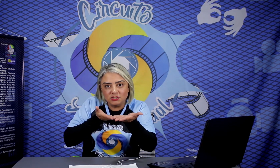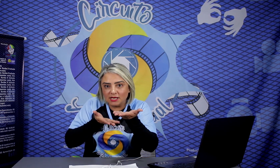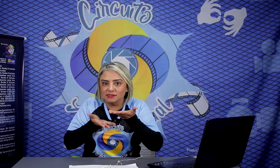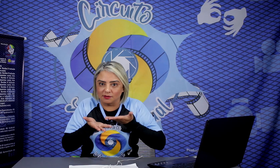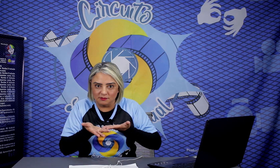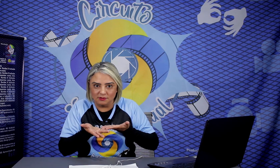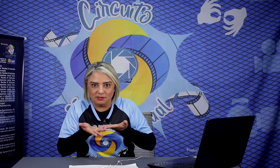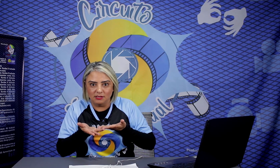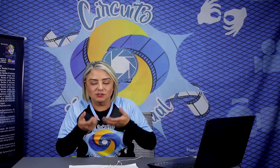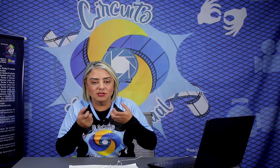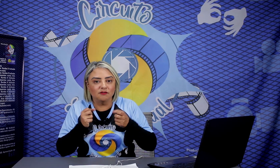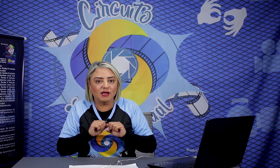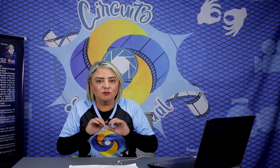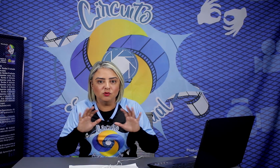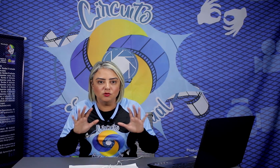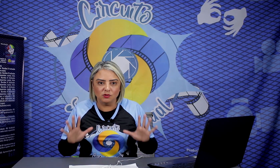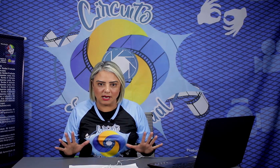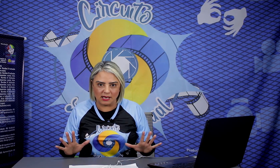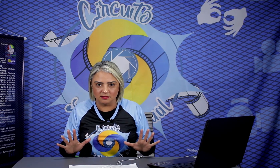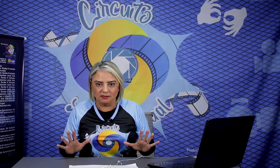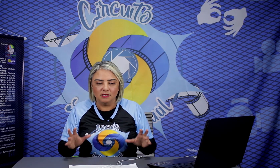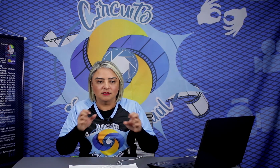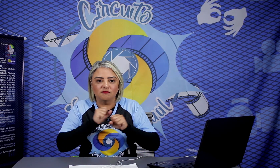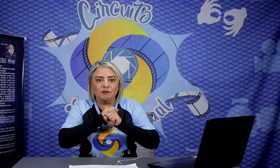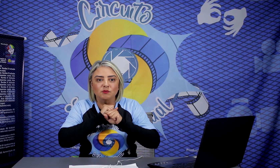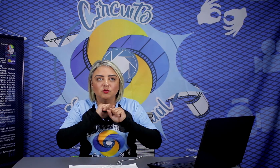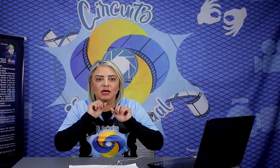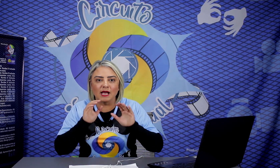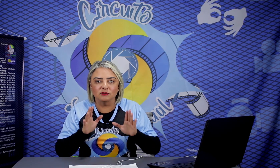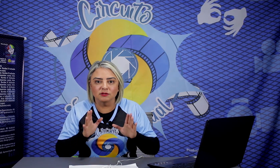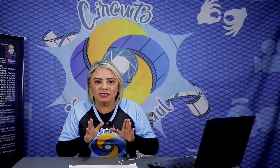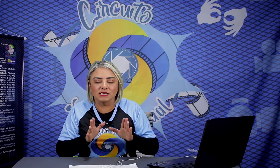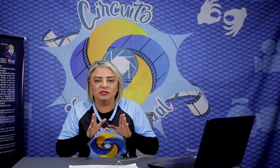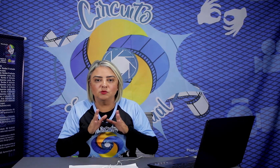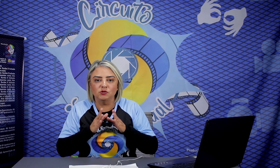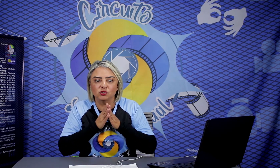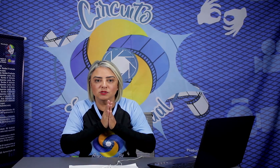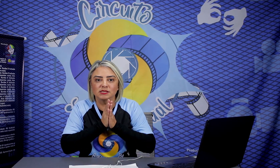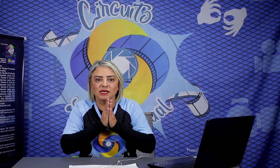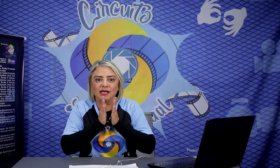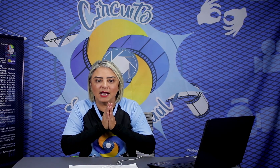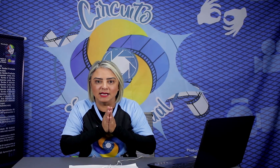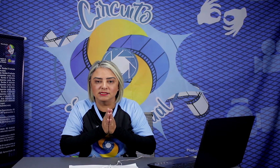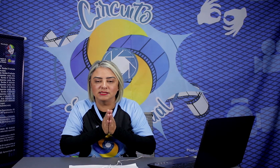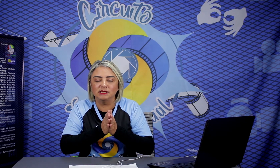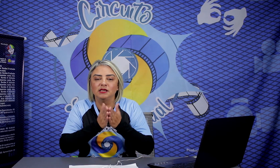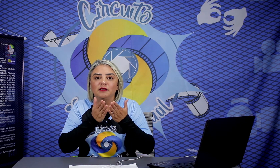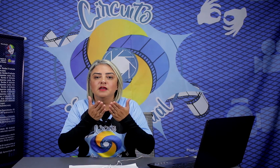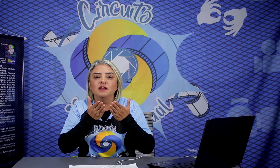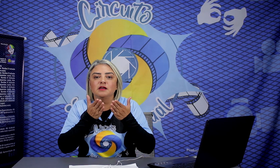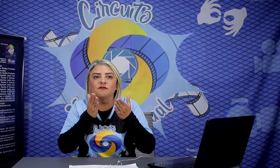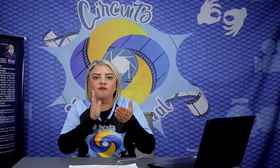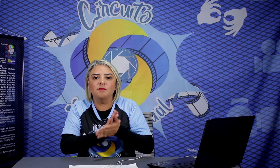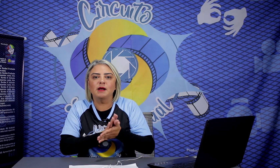mediação. Isso tem que ficar muito claro. Tem que ficar muito claro nas atribuições legais que formaliza